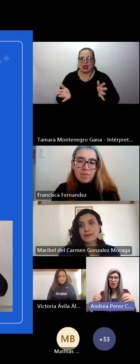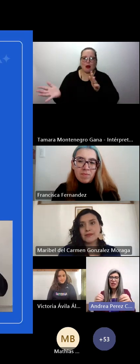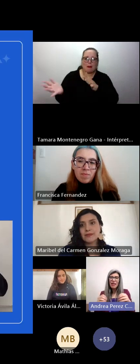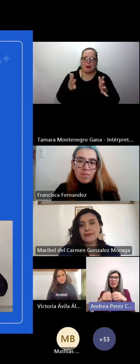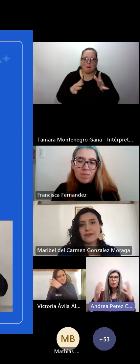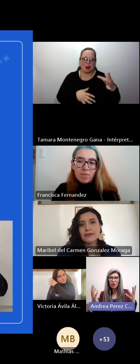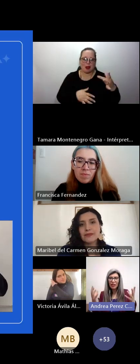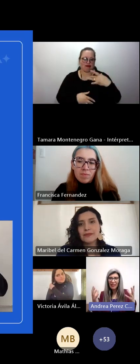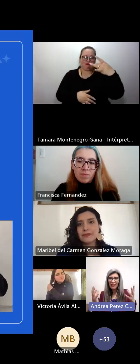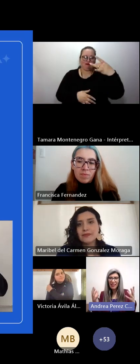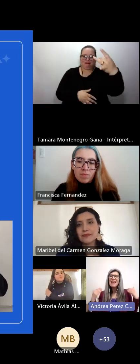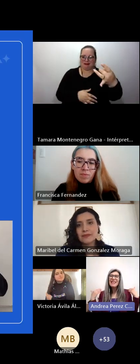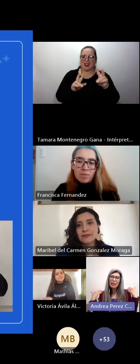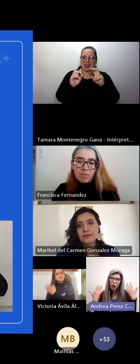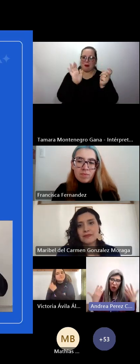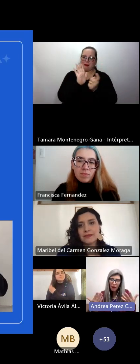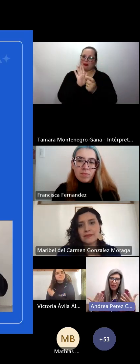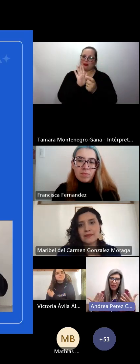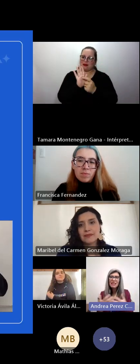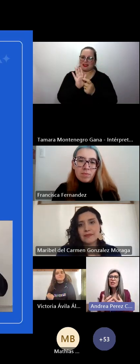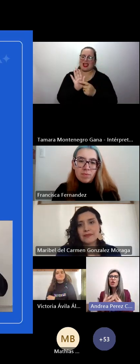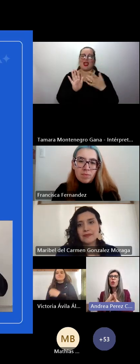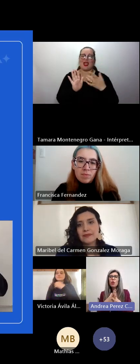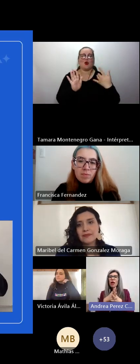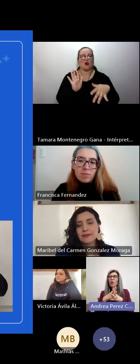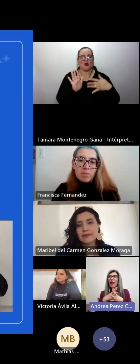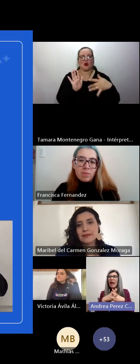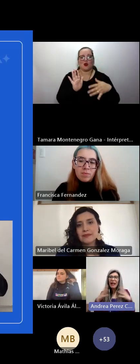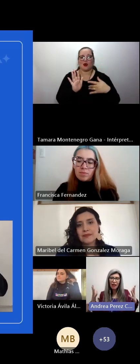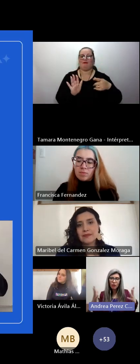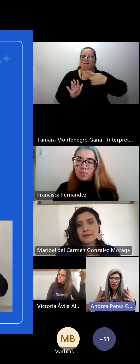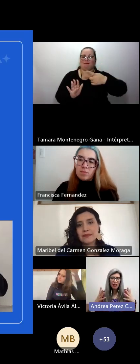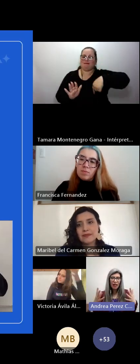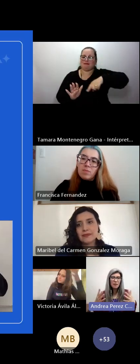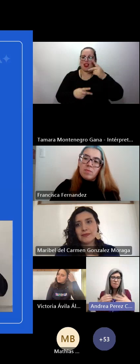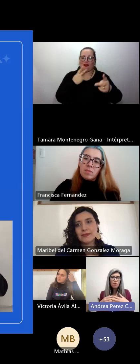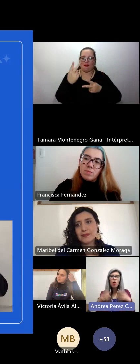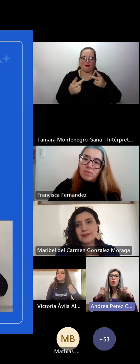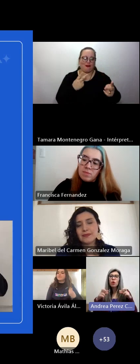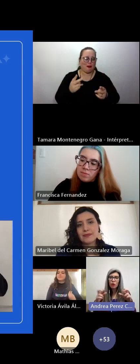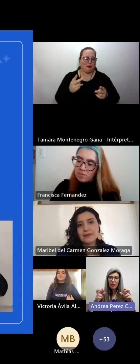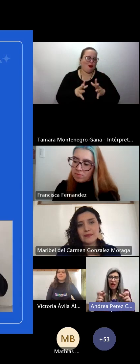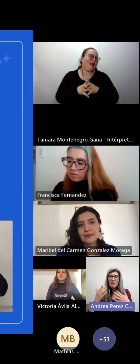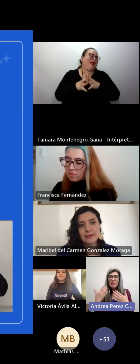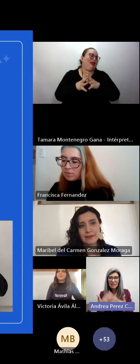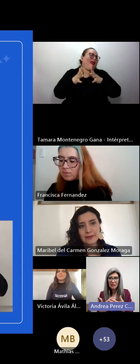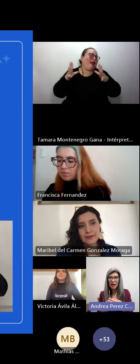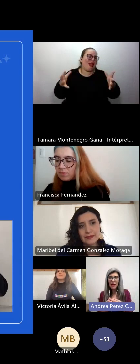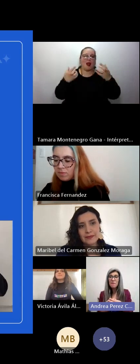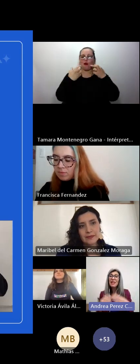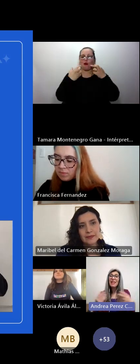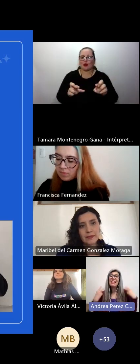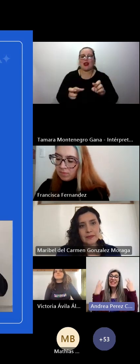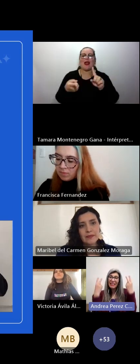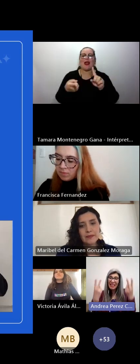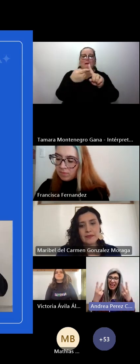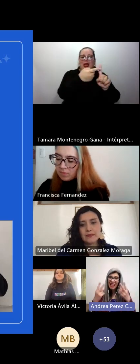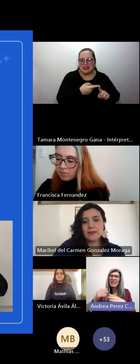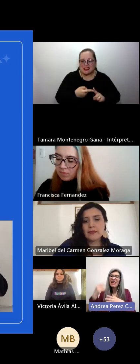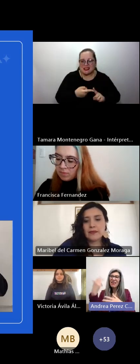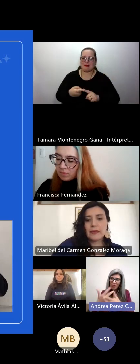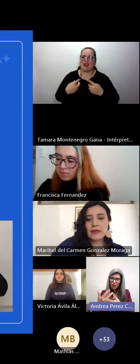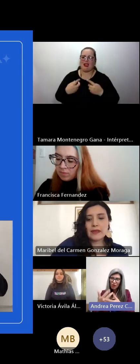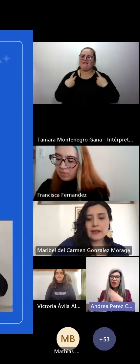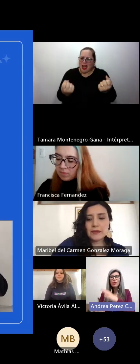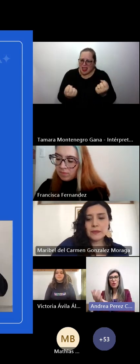destacados en su puntaje. De todas maneras, ha sido una gran oportunidad de participar, la valentía